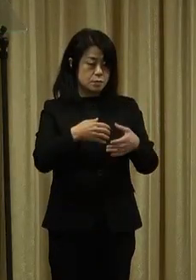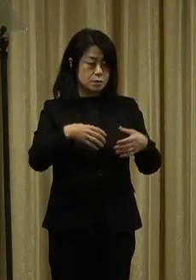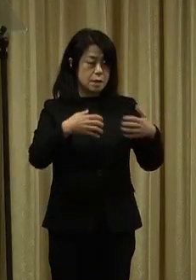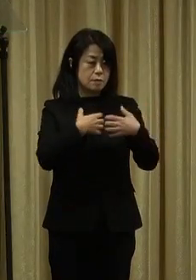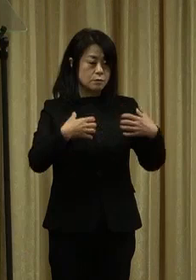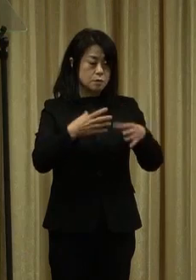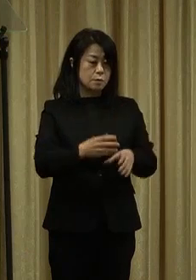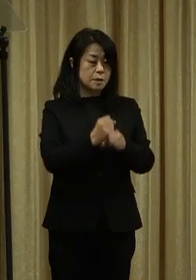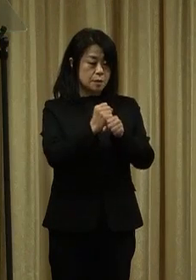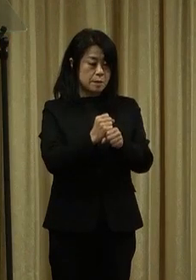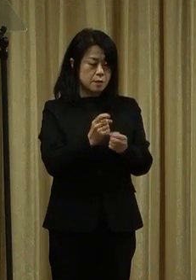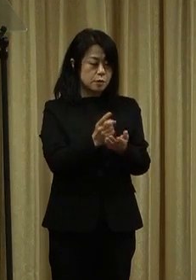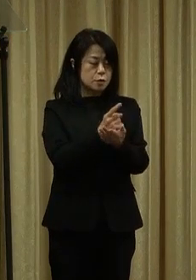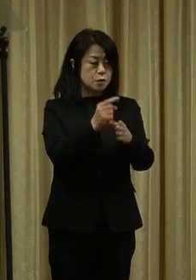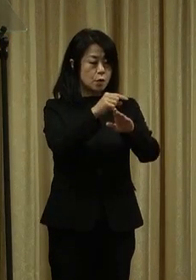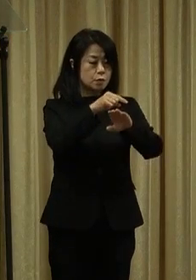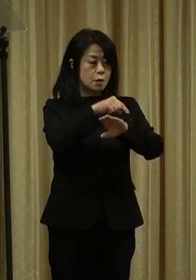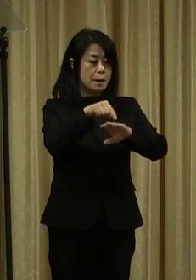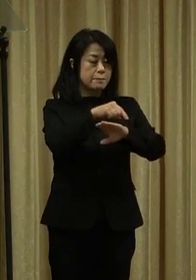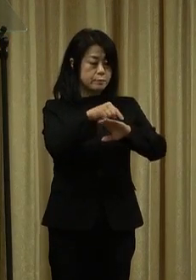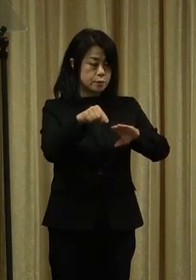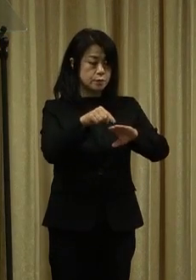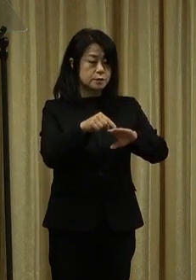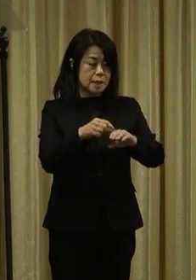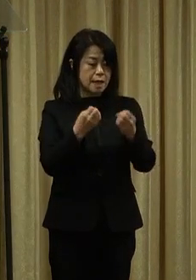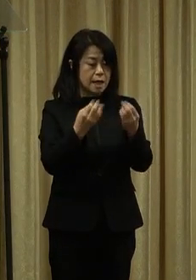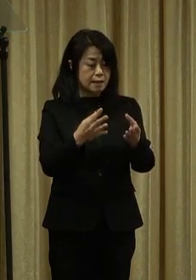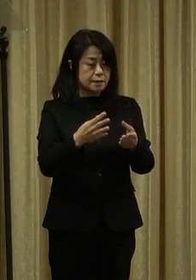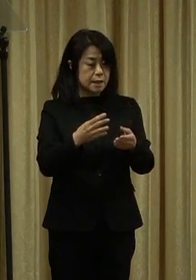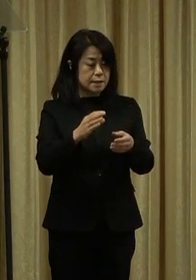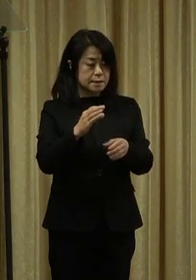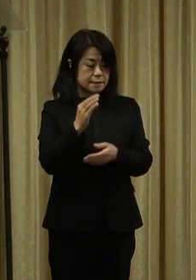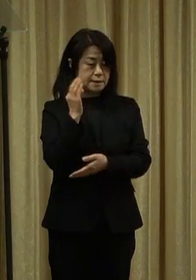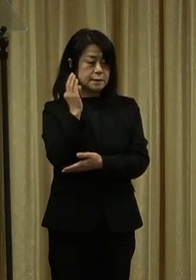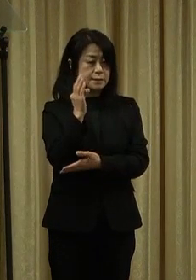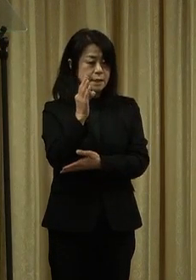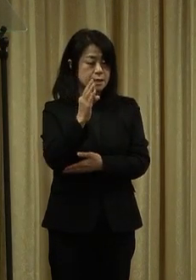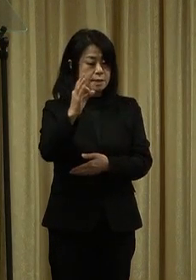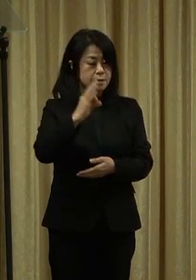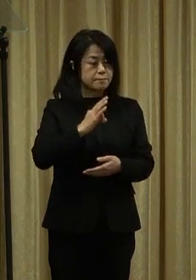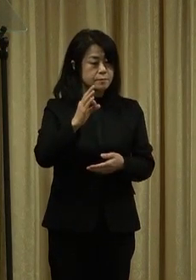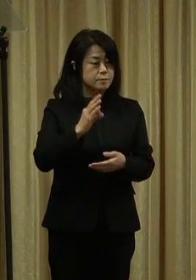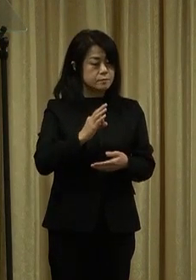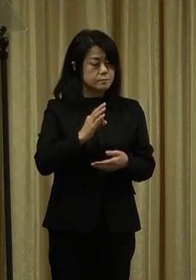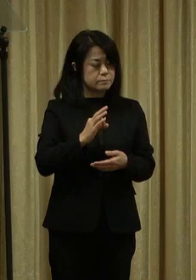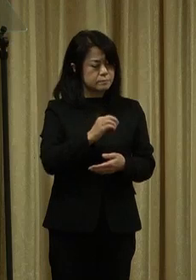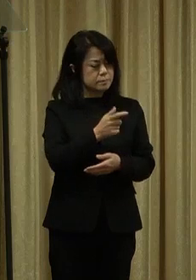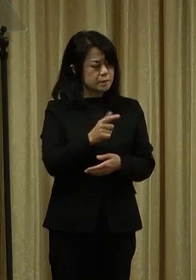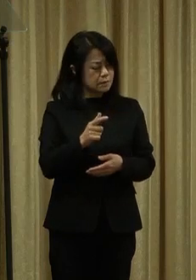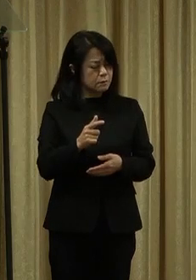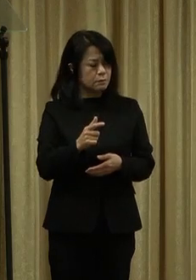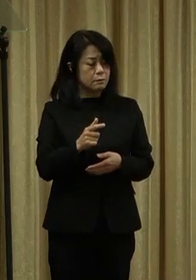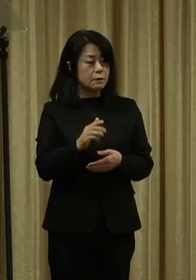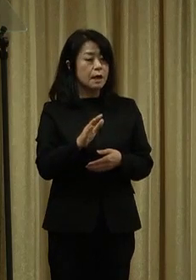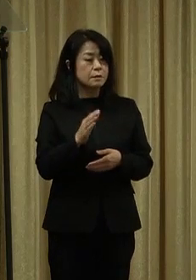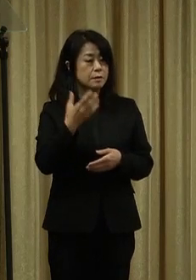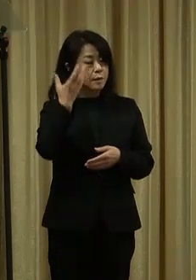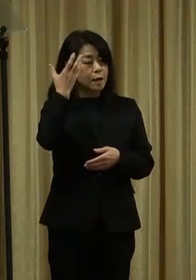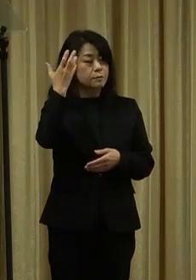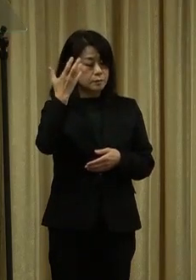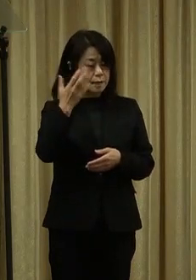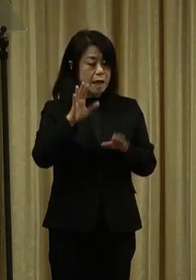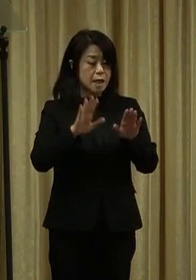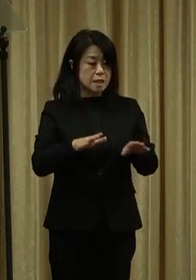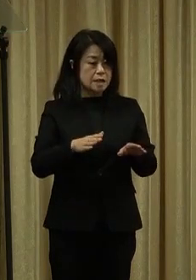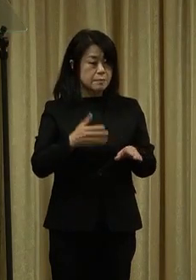マップについて新たな財政需要が見込まれることなど不確定な要素が多いので現時点で見通しを立